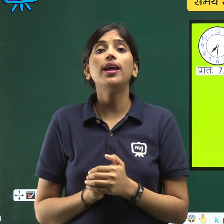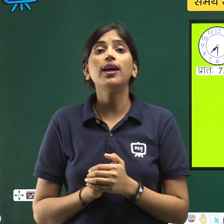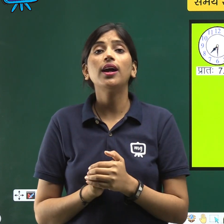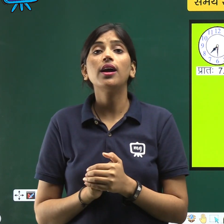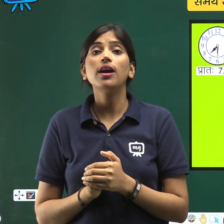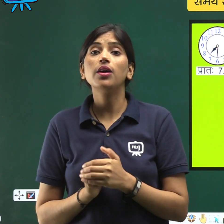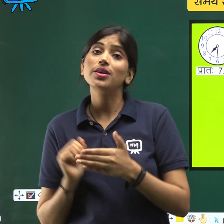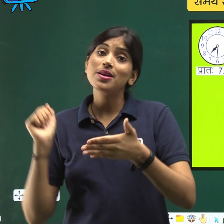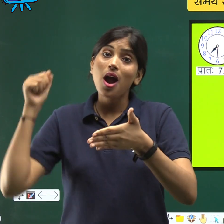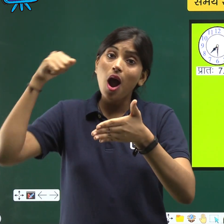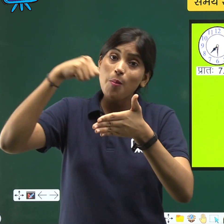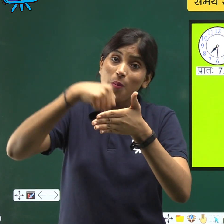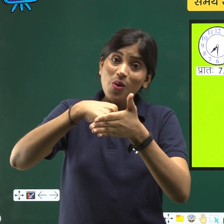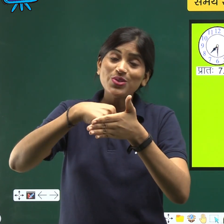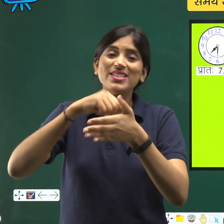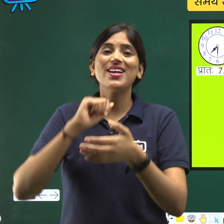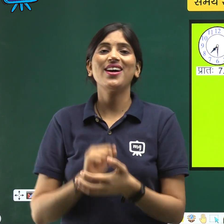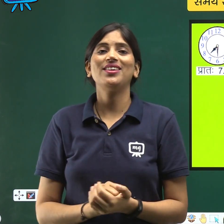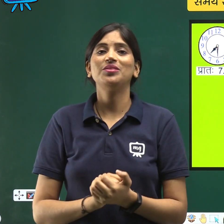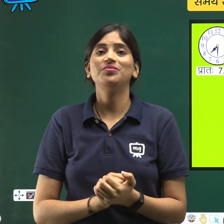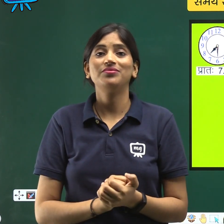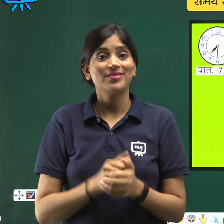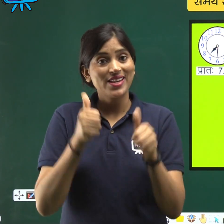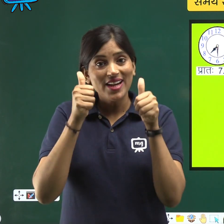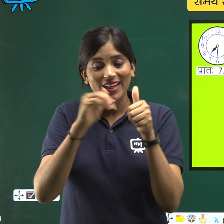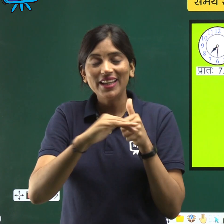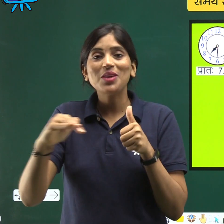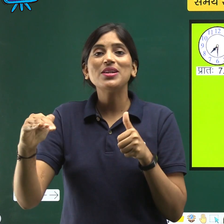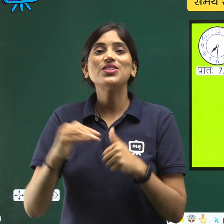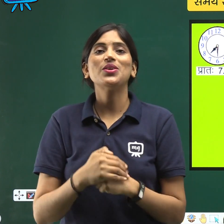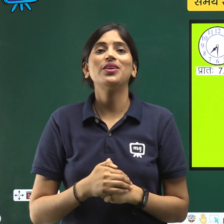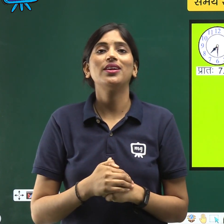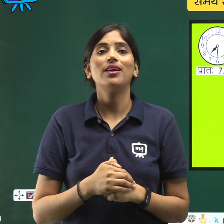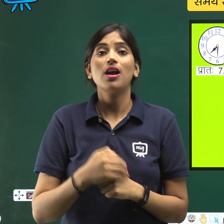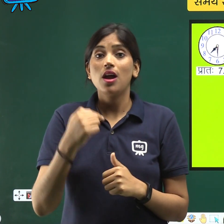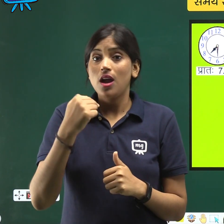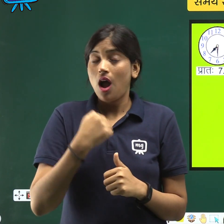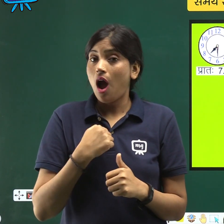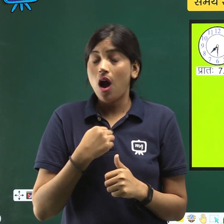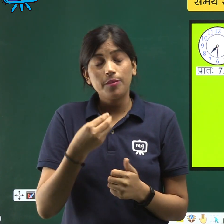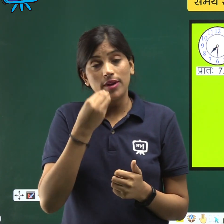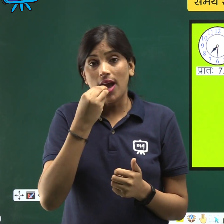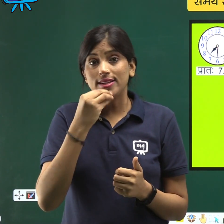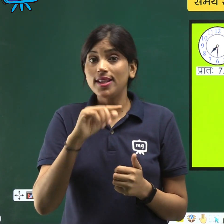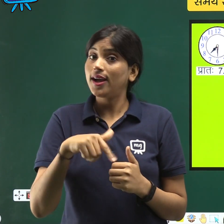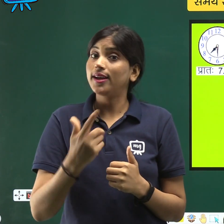विद्यालय पहुंचना। ठीक है बच्चों, हम जब नाश्ता